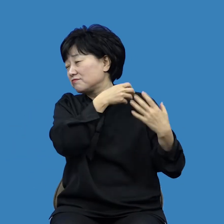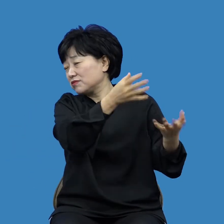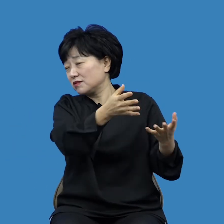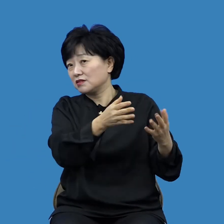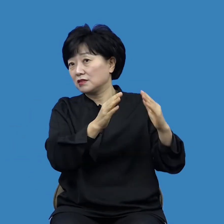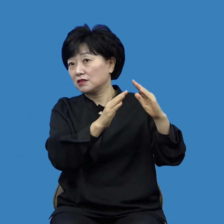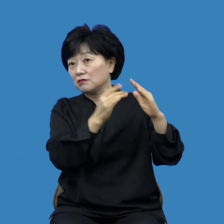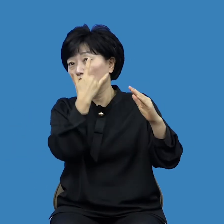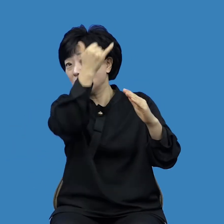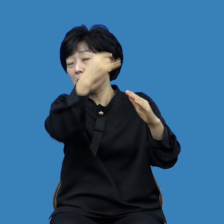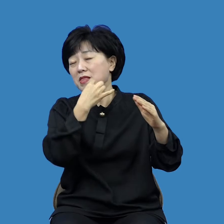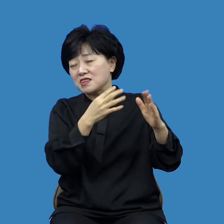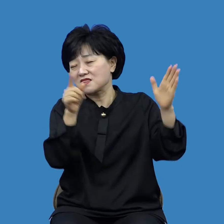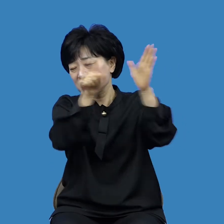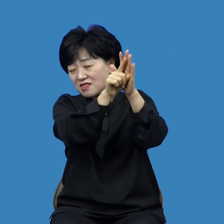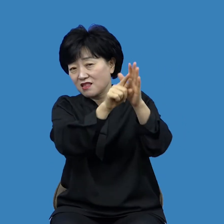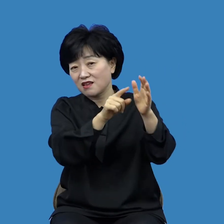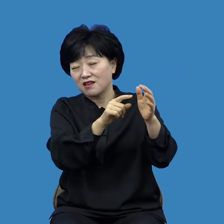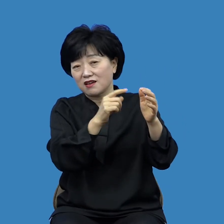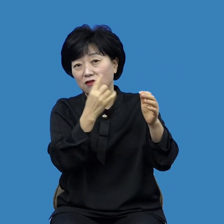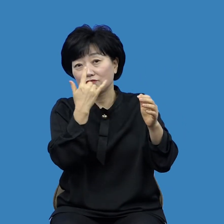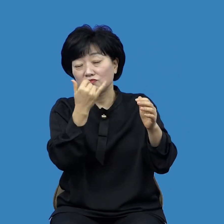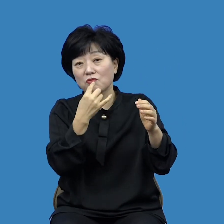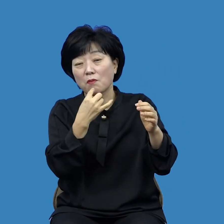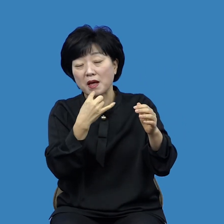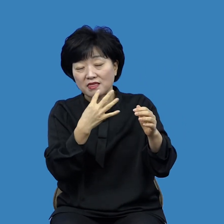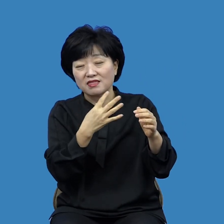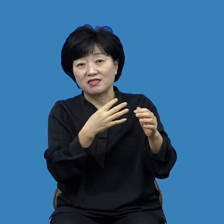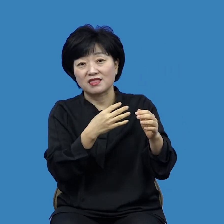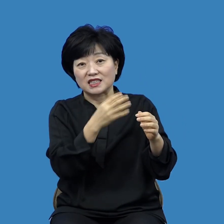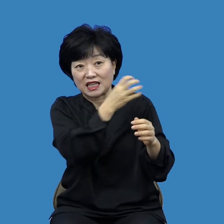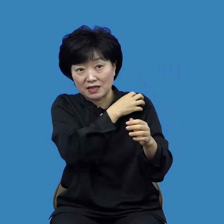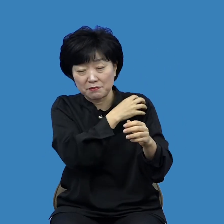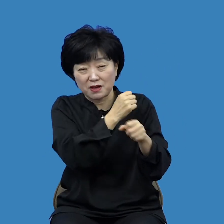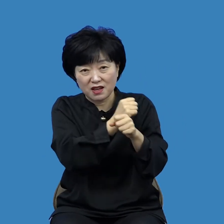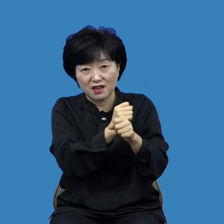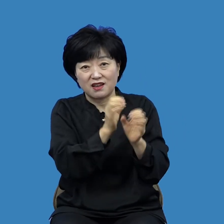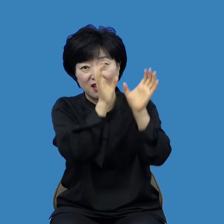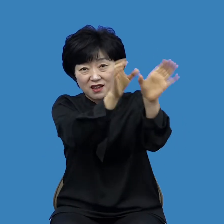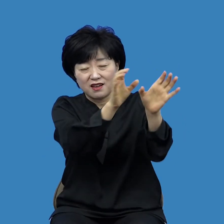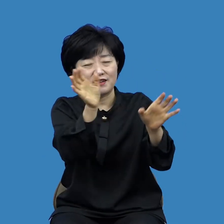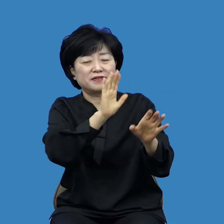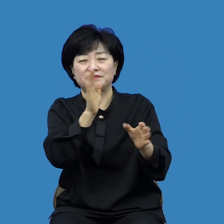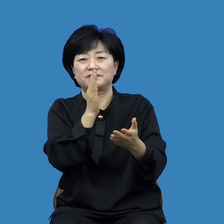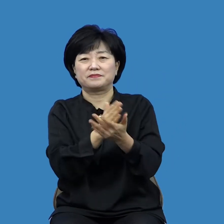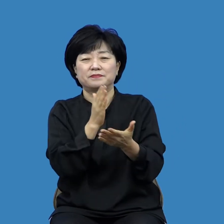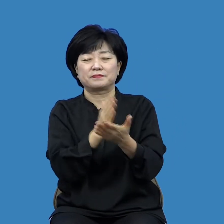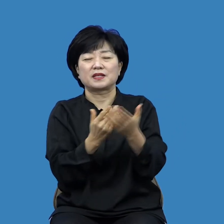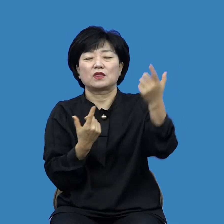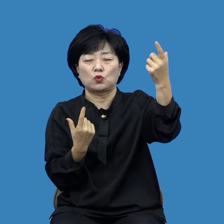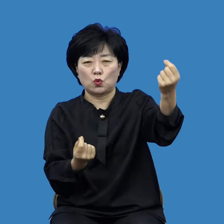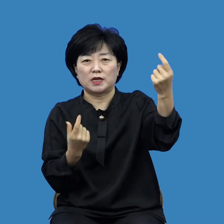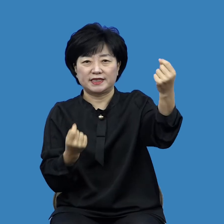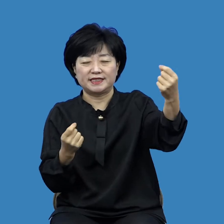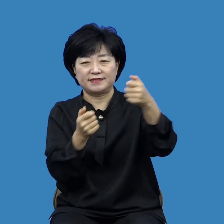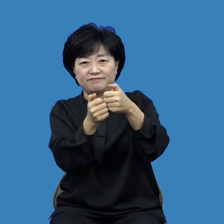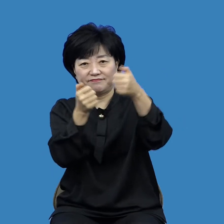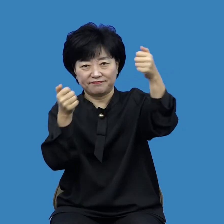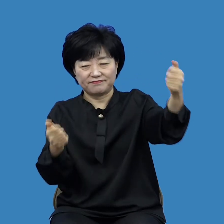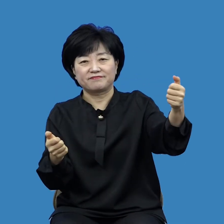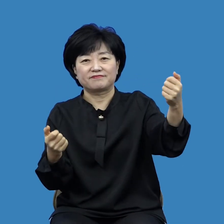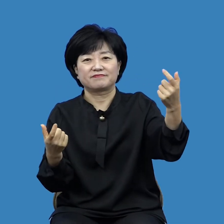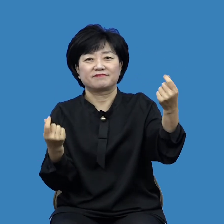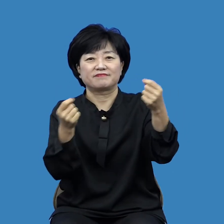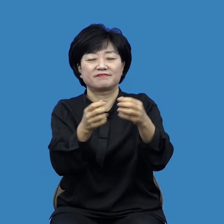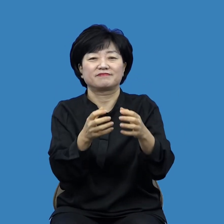되고 이렇게 하면 안 되는 거야. 내적 치유가 필요할 때도 있지만 거기에 동일하게 책임이 있다는 거예요. 내가 잘못했기 때문에